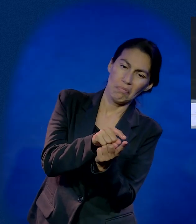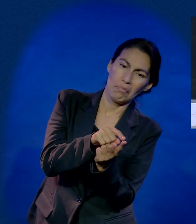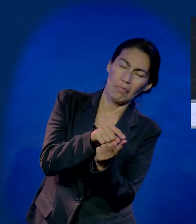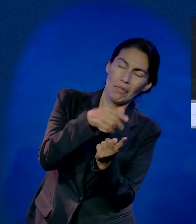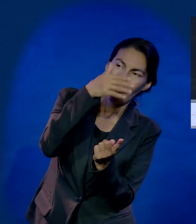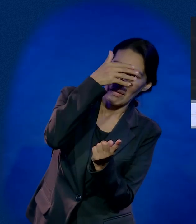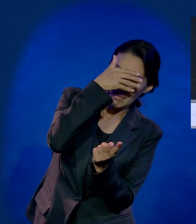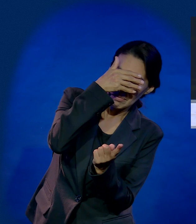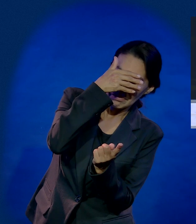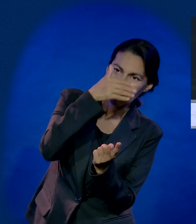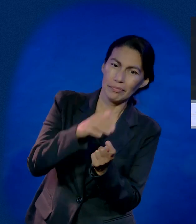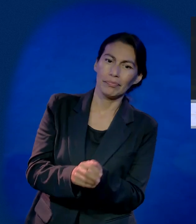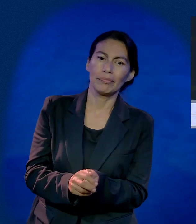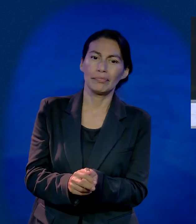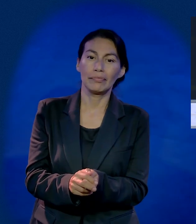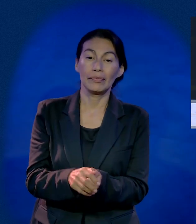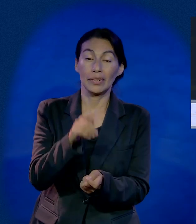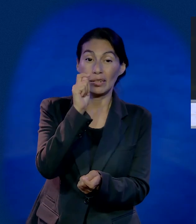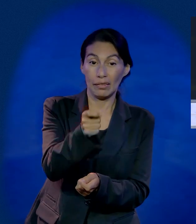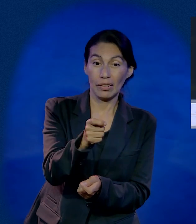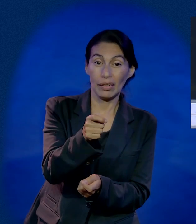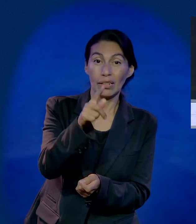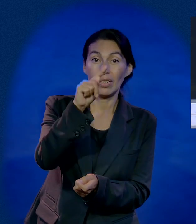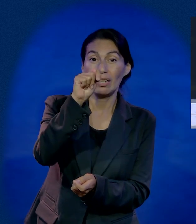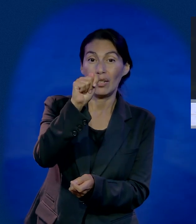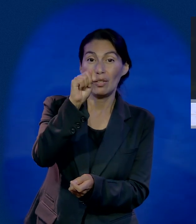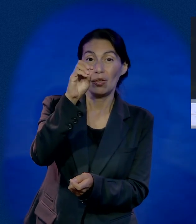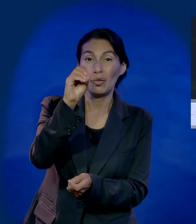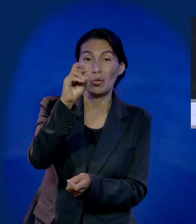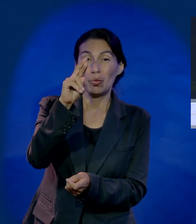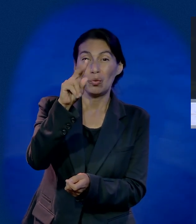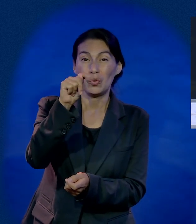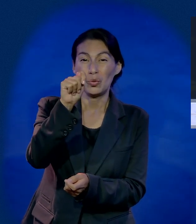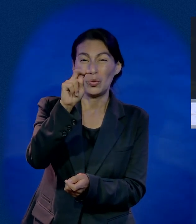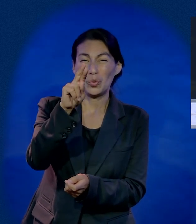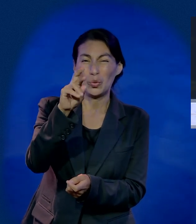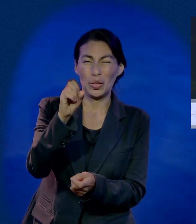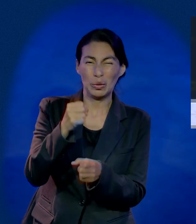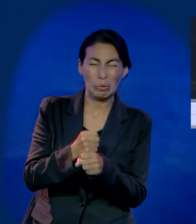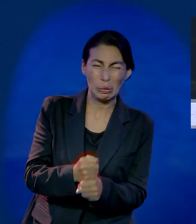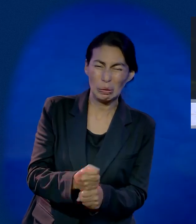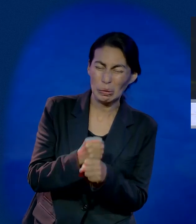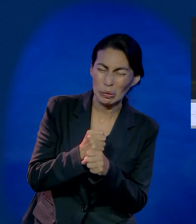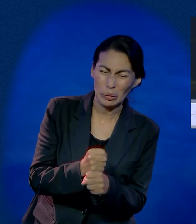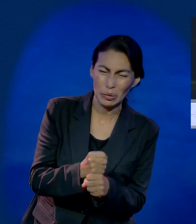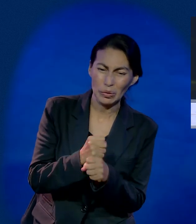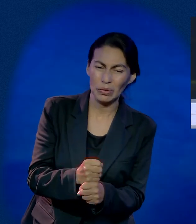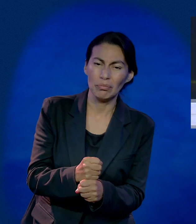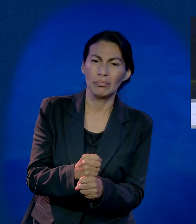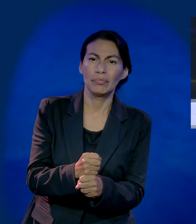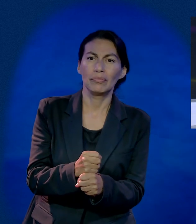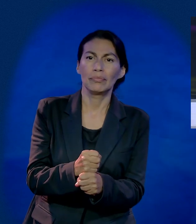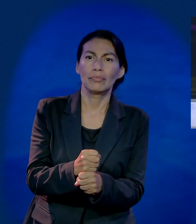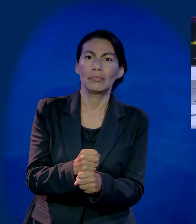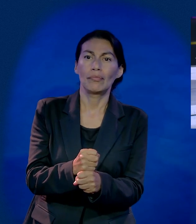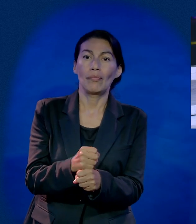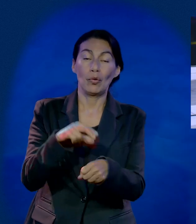Se le puso encima. Le tapó los ojos. Eso se llama en mi lenguaje tortura.